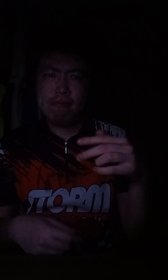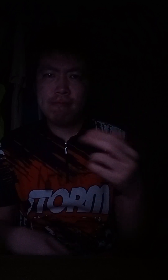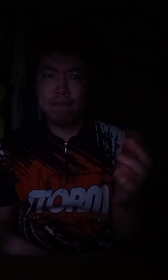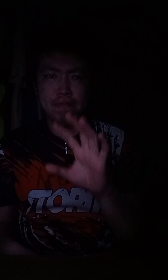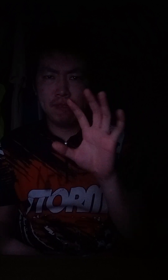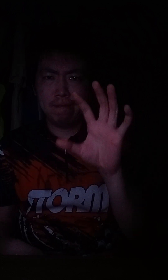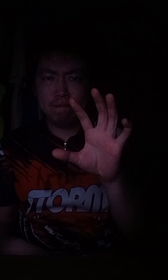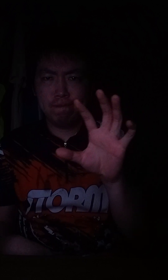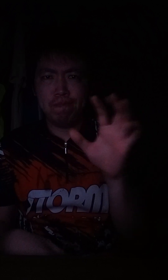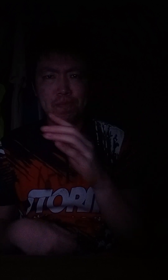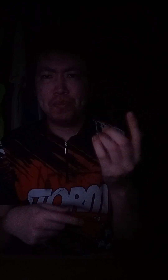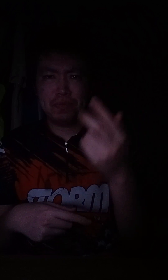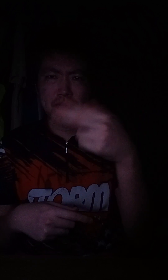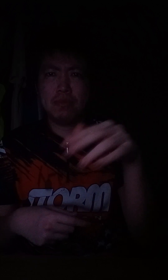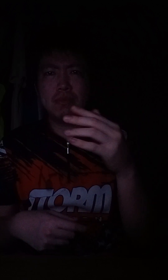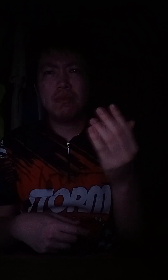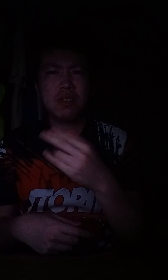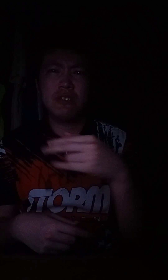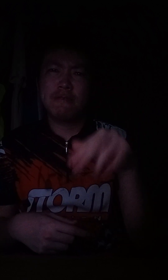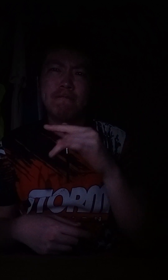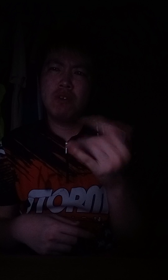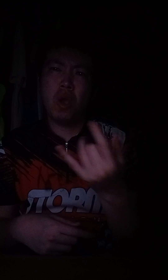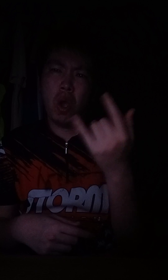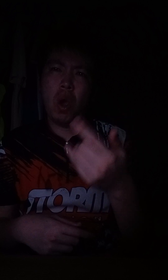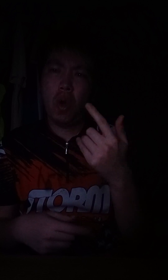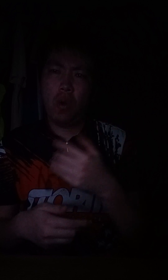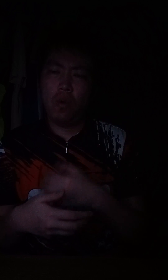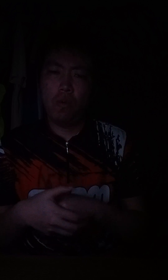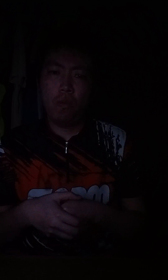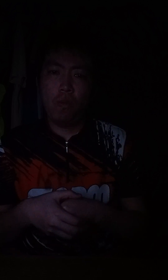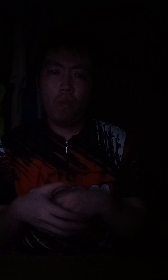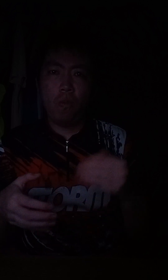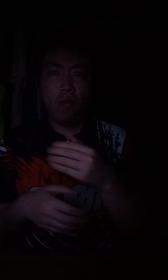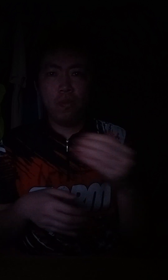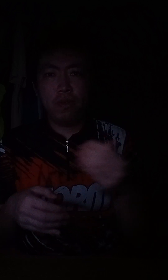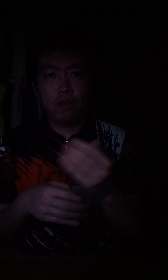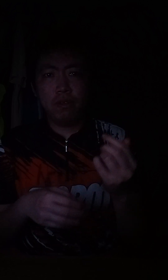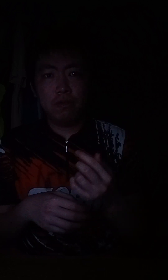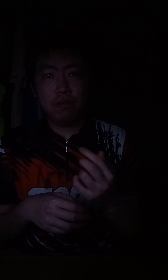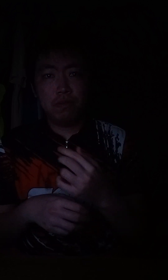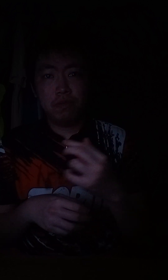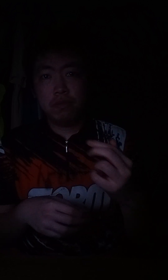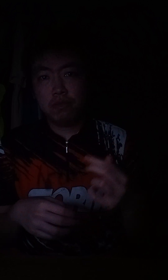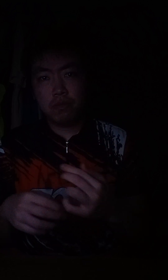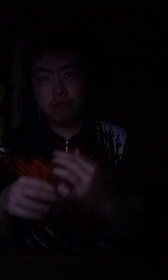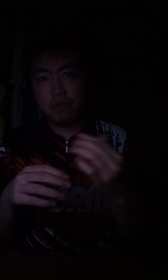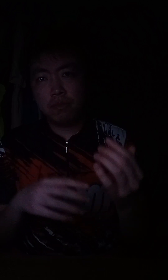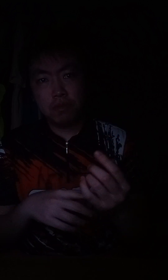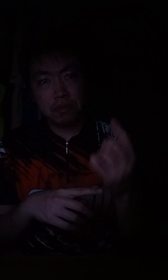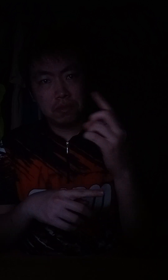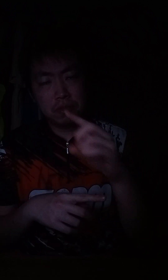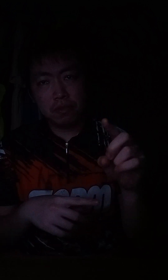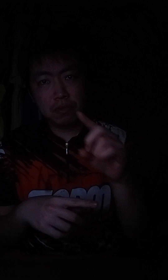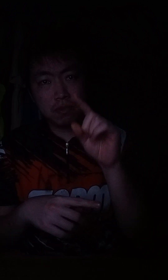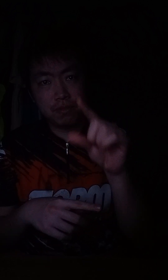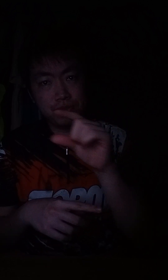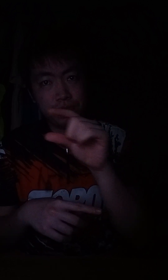그렇죠. 공용 화장실 이용하는 것도 좀 꺼려지게 되고 화장실 들어갔을 때 이제 뭐가 나사라던가 이런 것들이